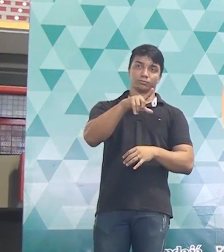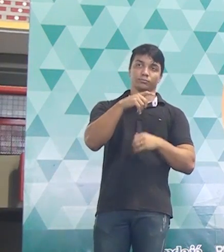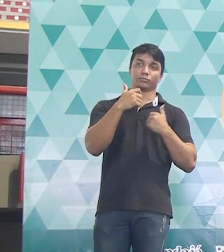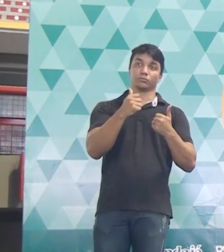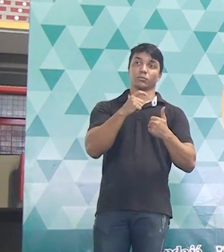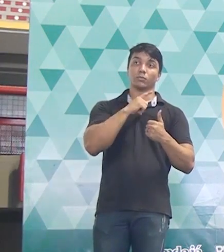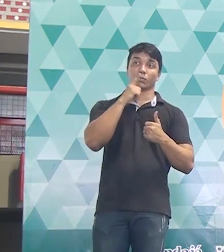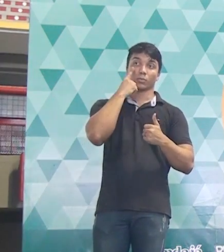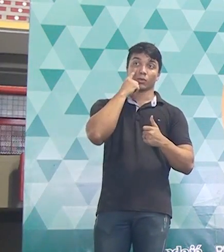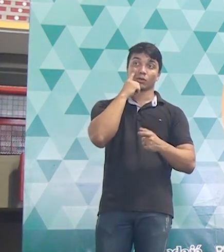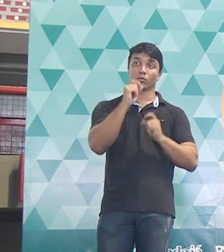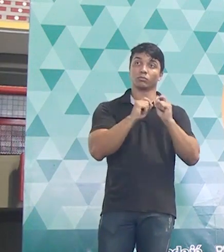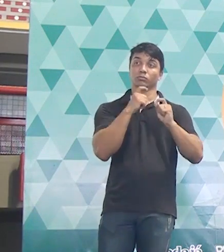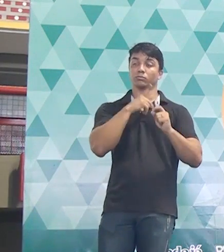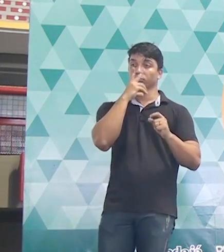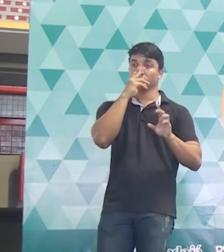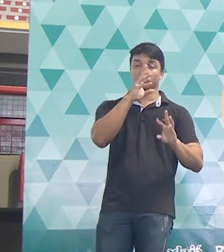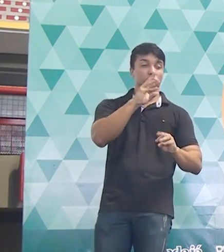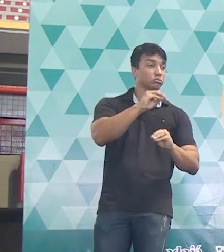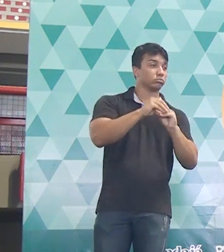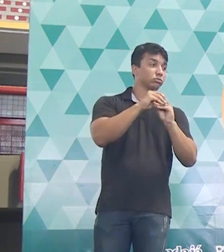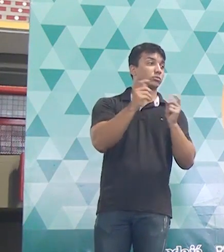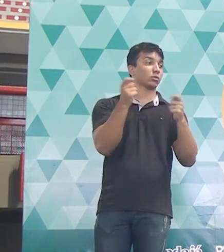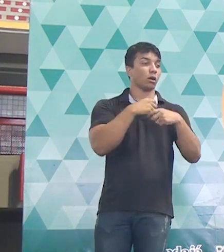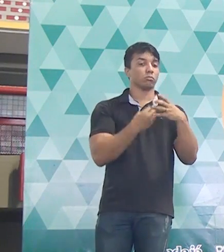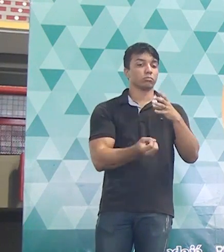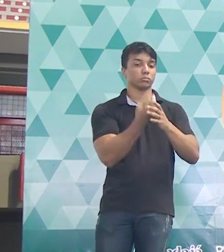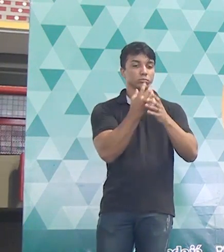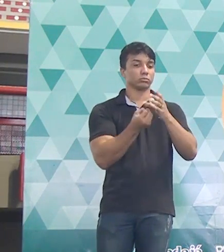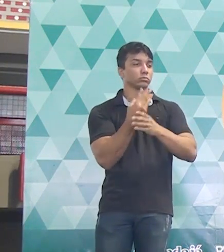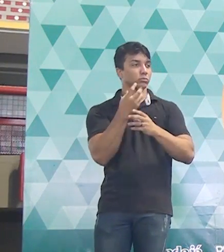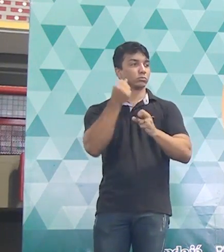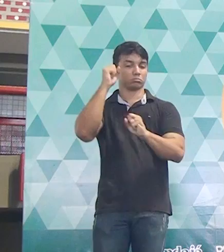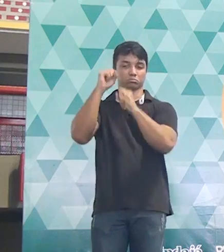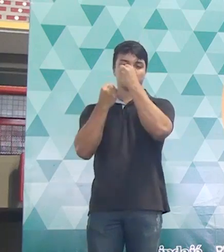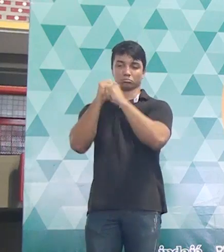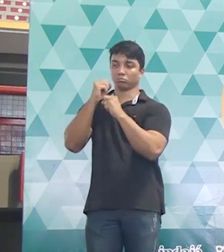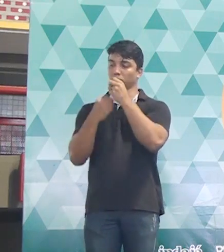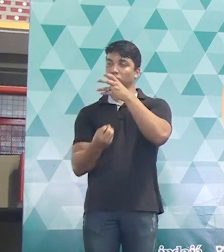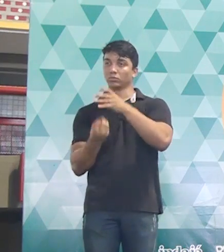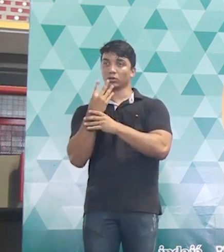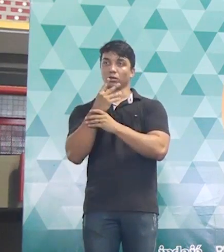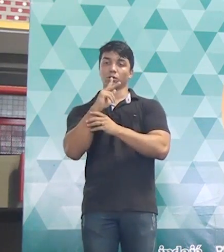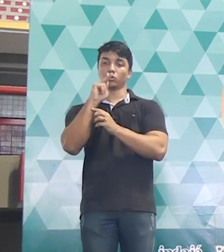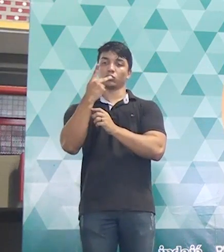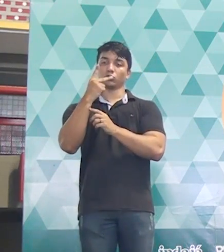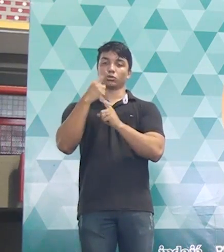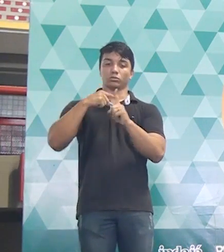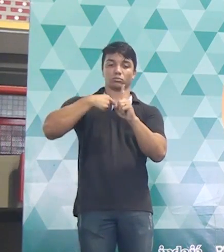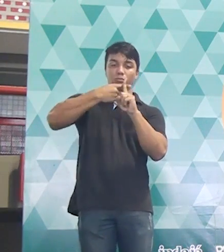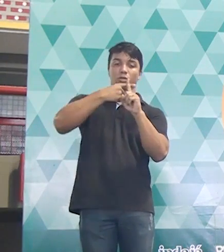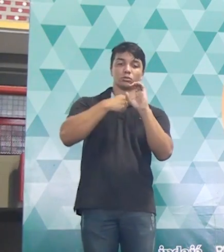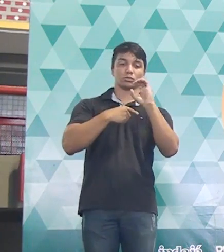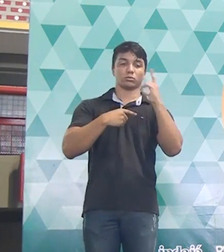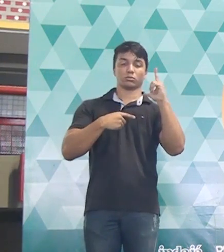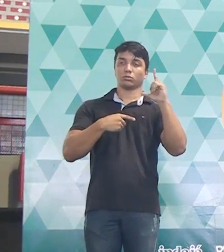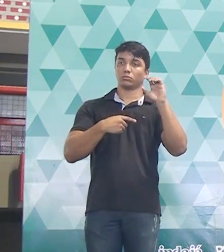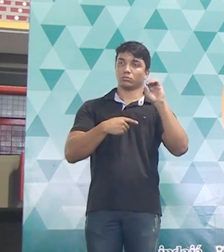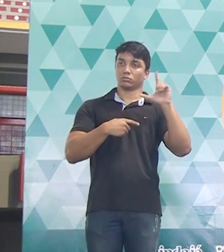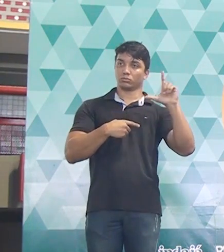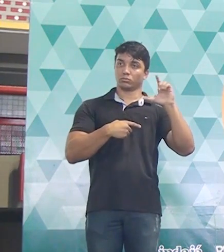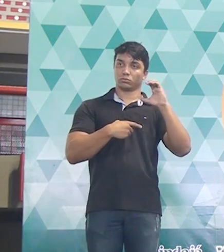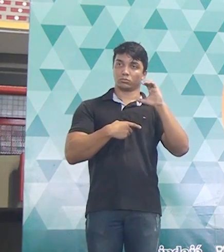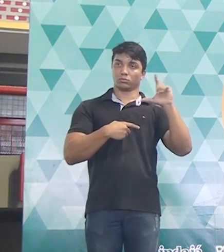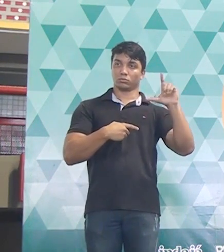Esse ácido ele é formado, por exemplo, eu posso produzir industrialmente, reagindo hidrogênio com cloro, mas esse ácido